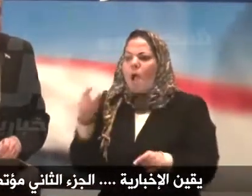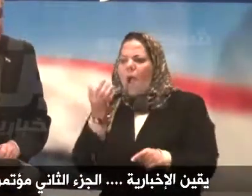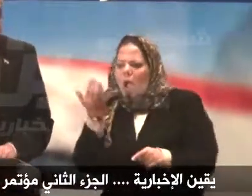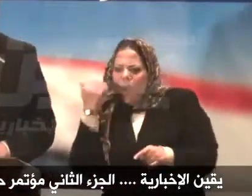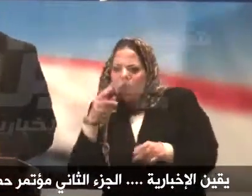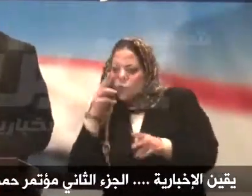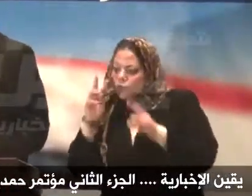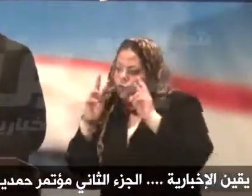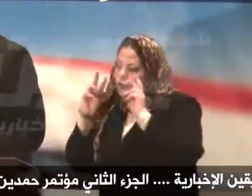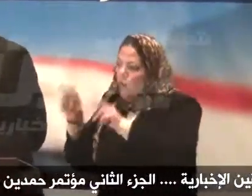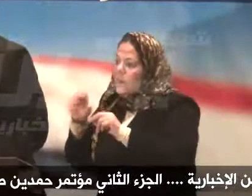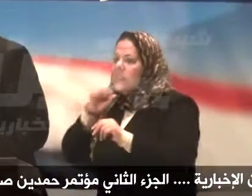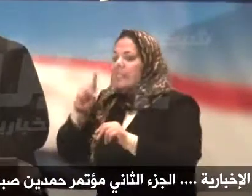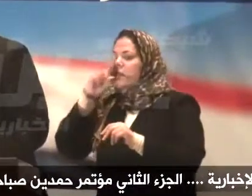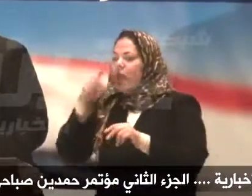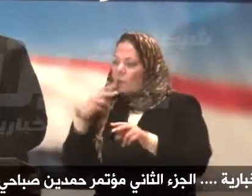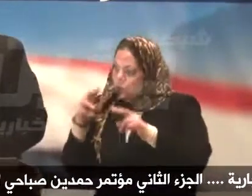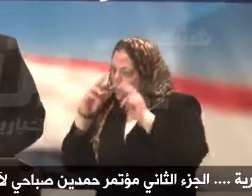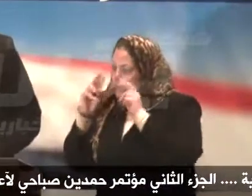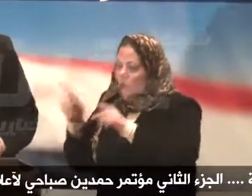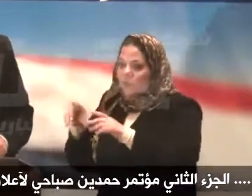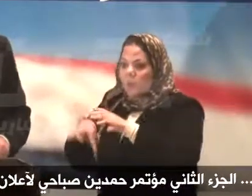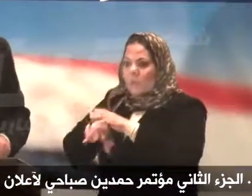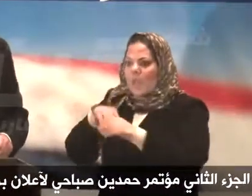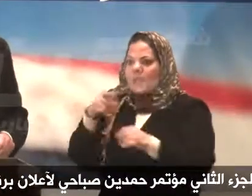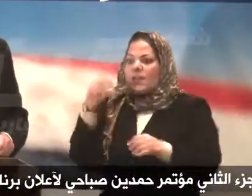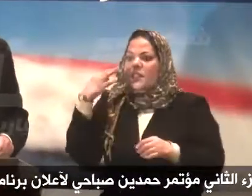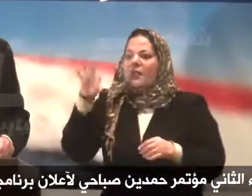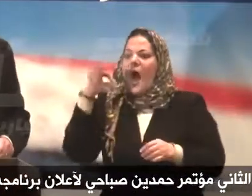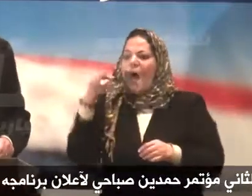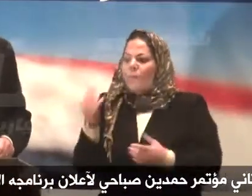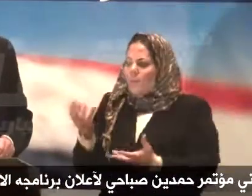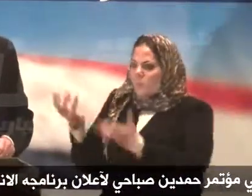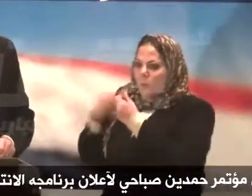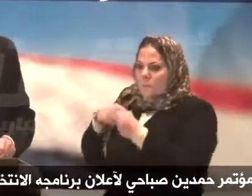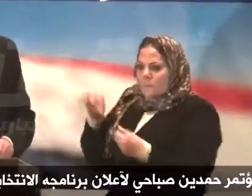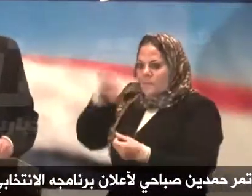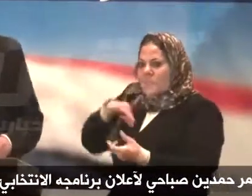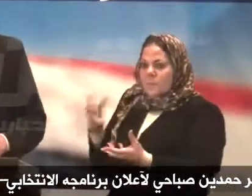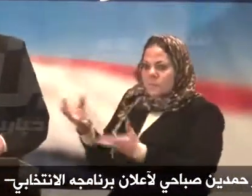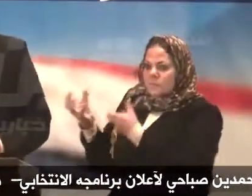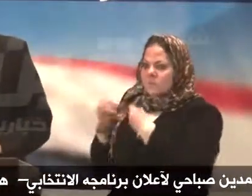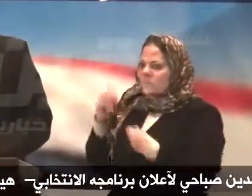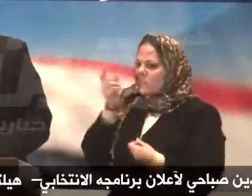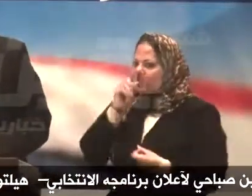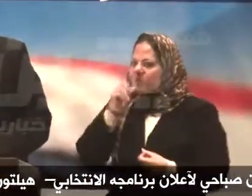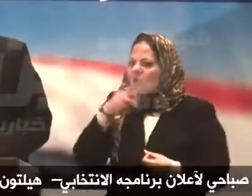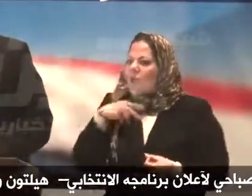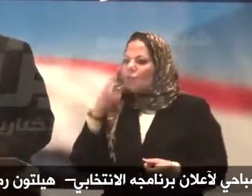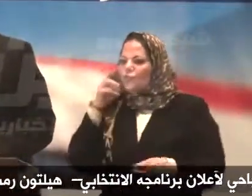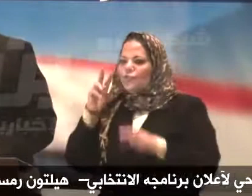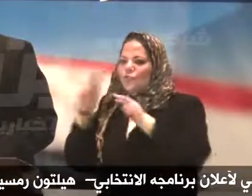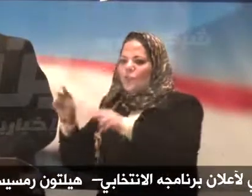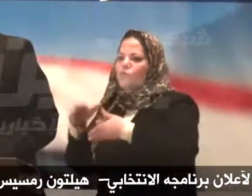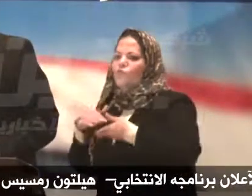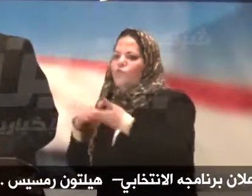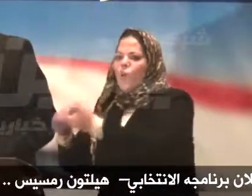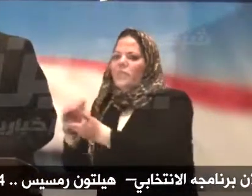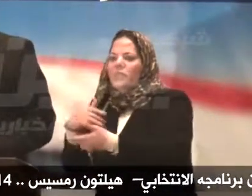ما ببص لها باعتبارها منجم ذهب للفلوس، انا ببص لسينا